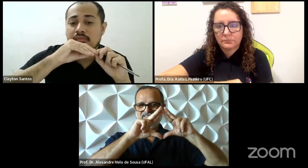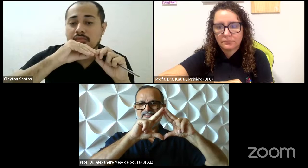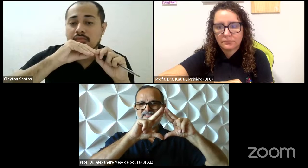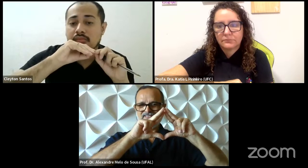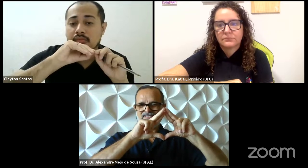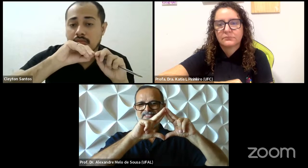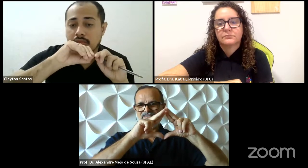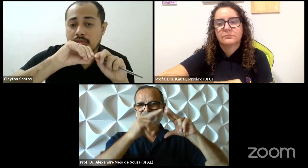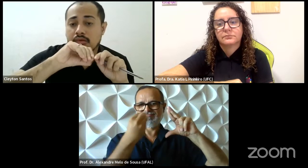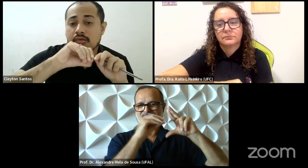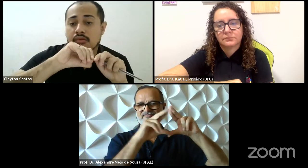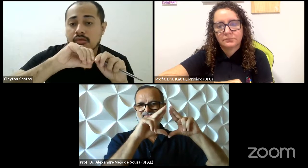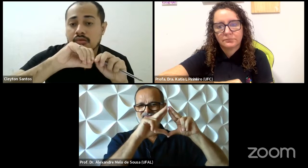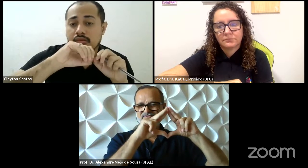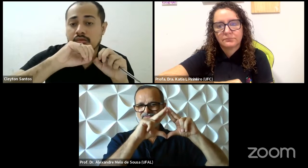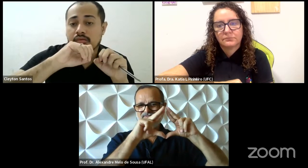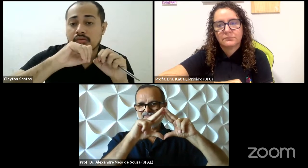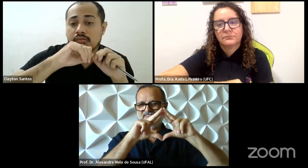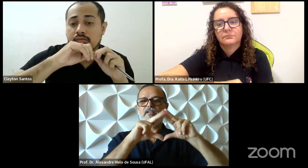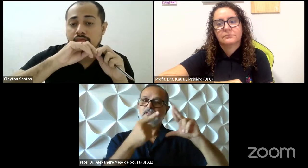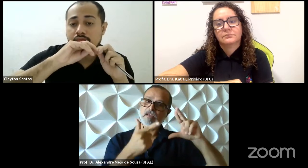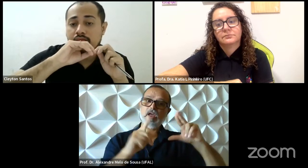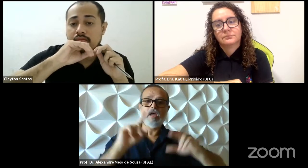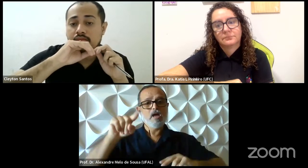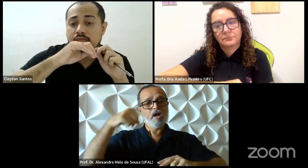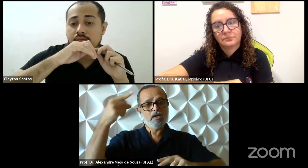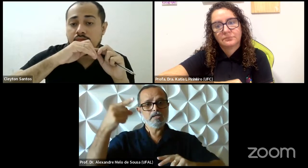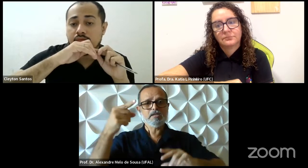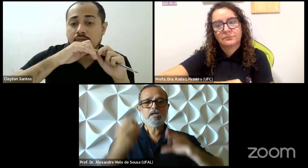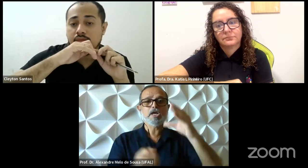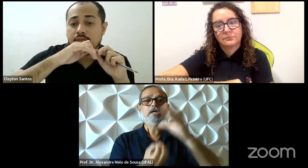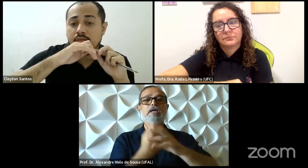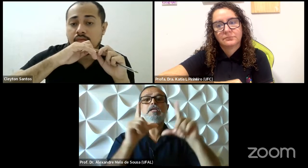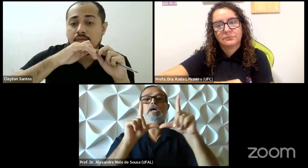Por exemplo, você coloca lá no Drive, né? Por exemplo.